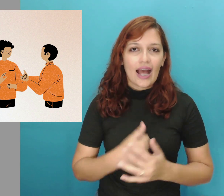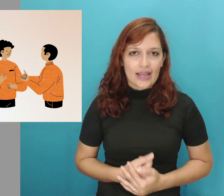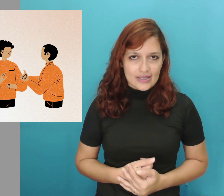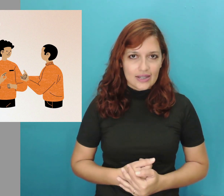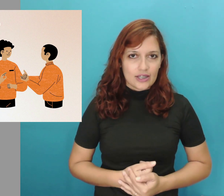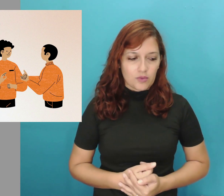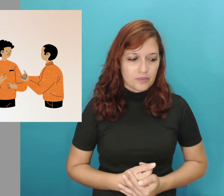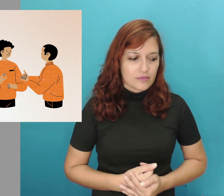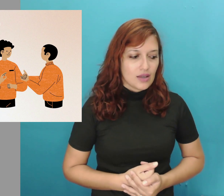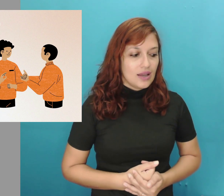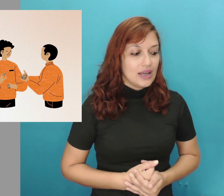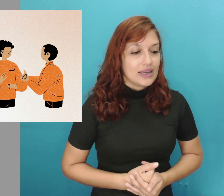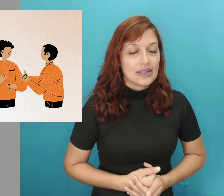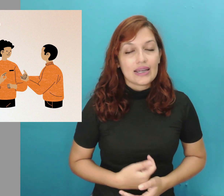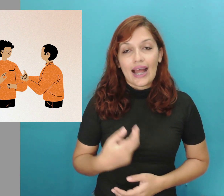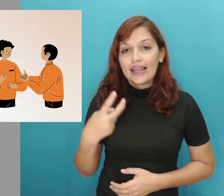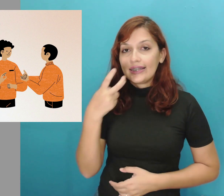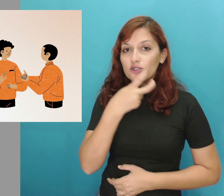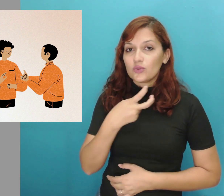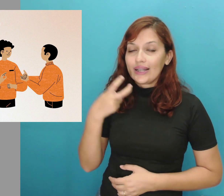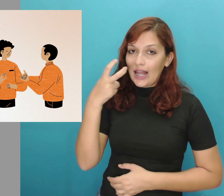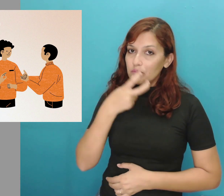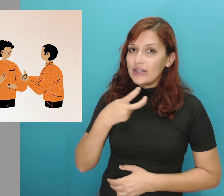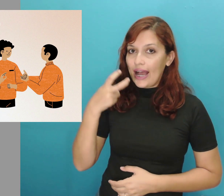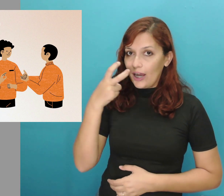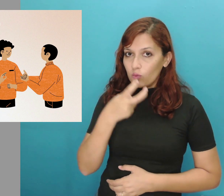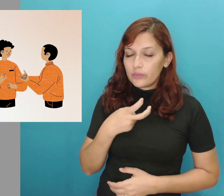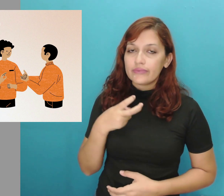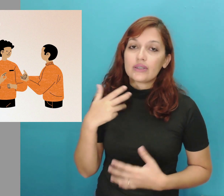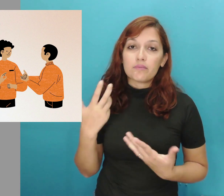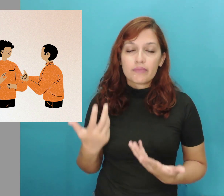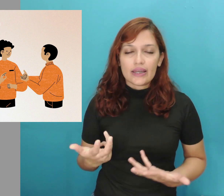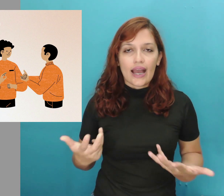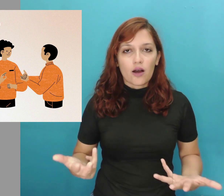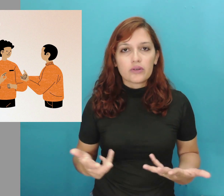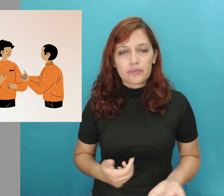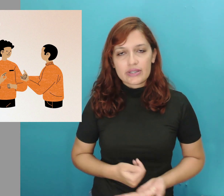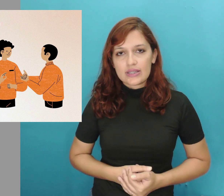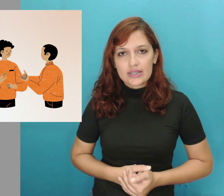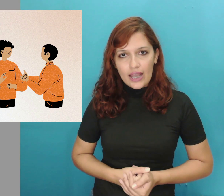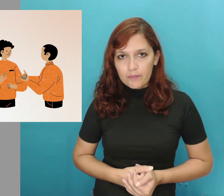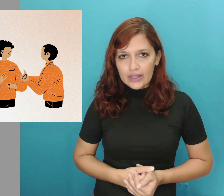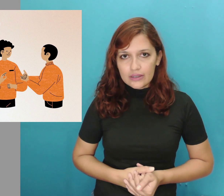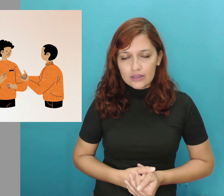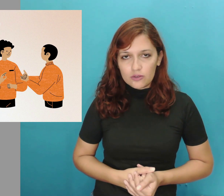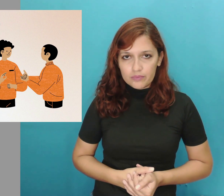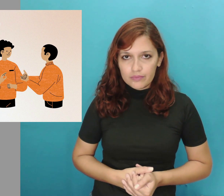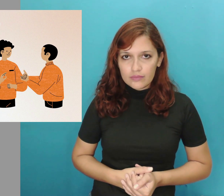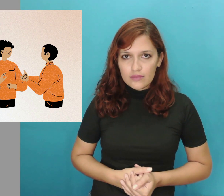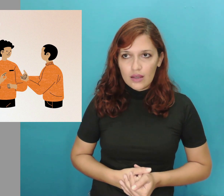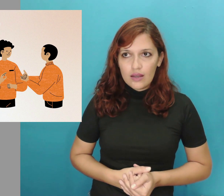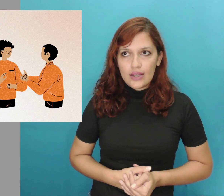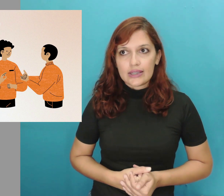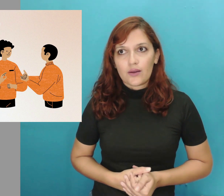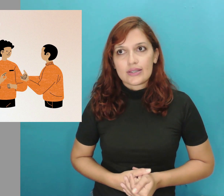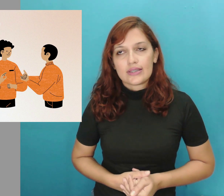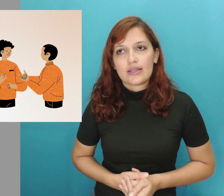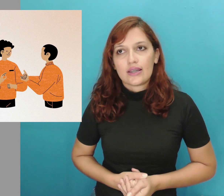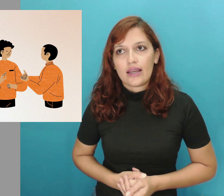essa língua. E a leitura labial também é algo que precisa ser aprendido. Então, assim,